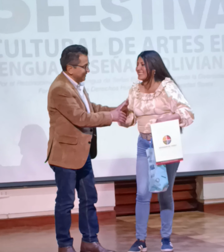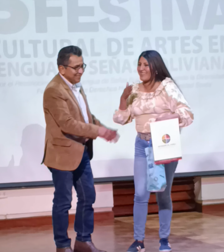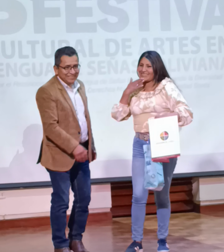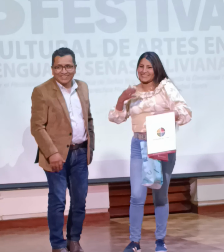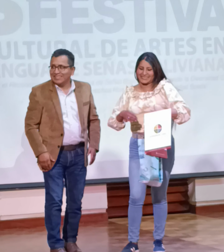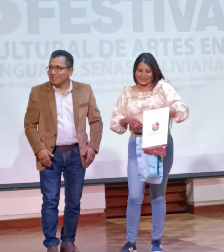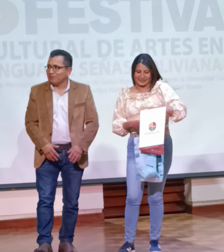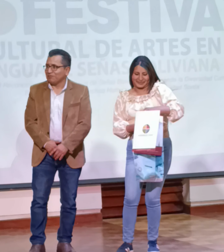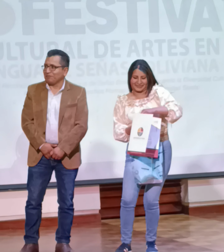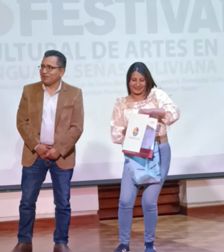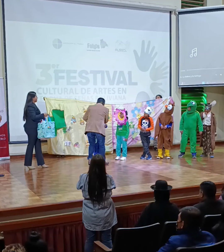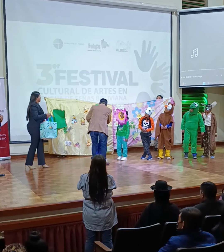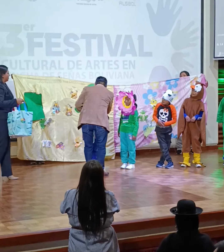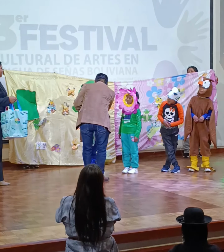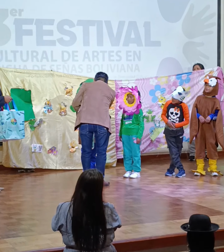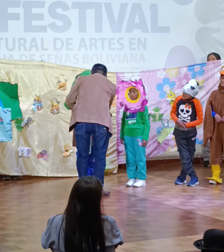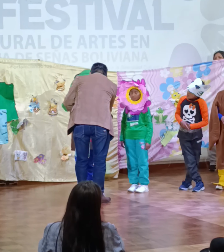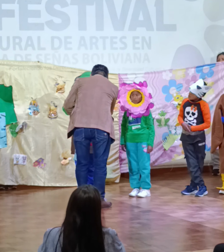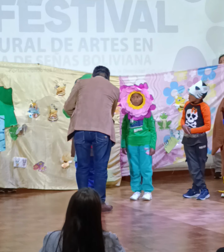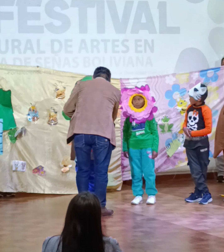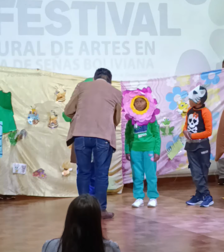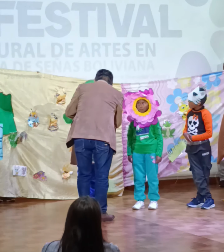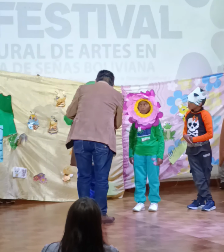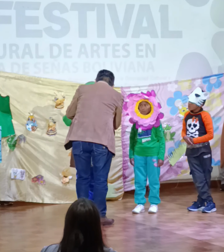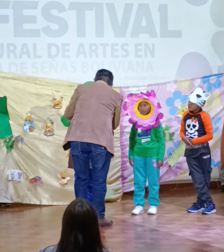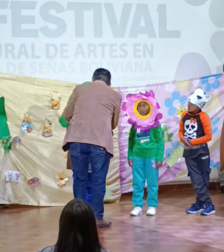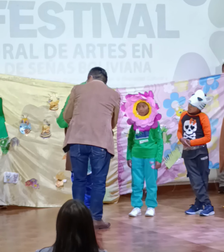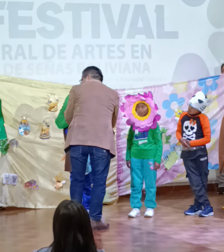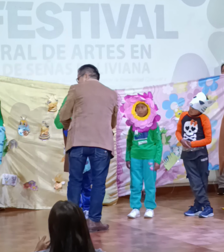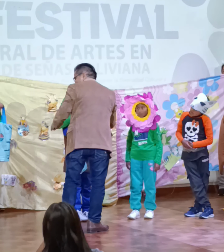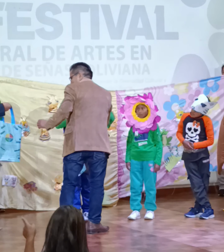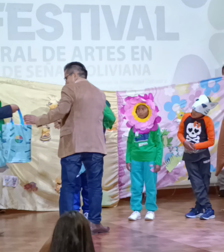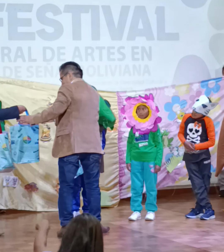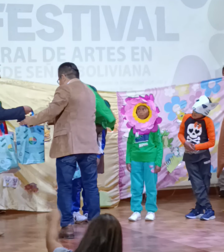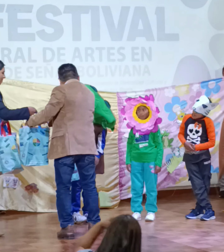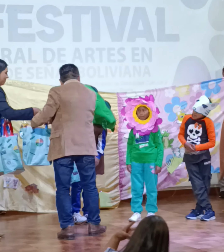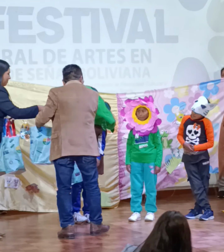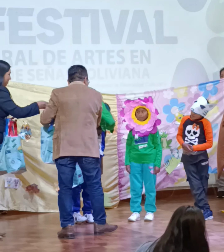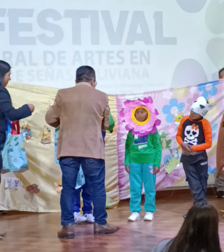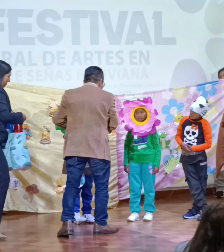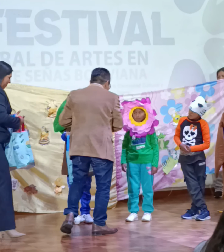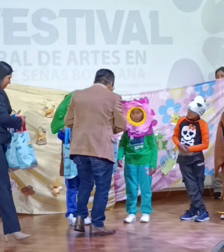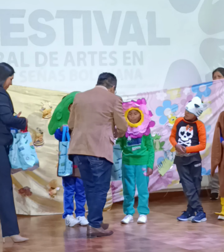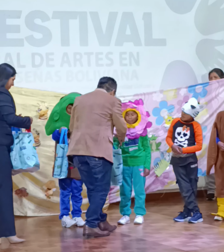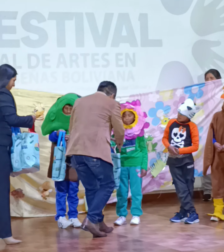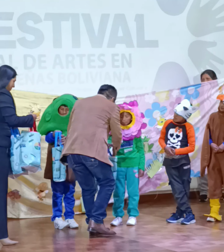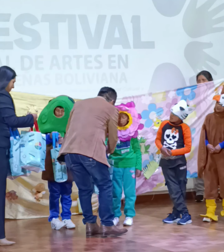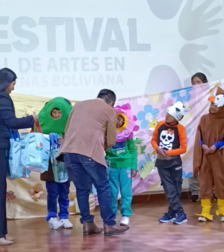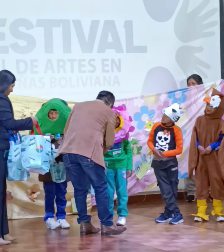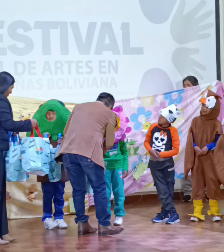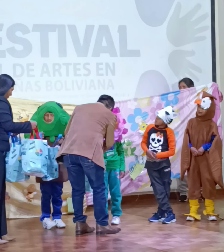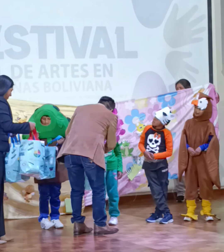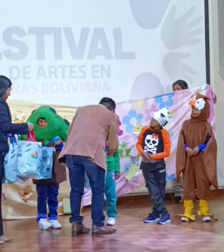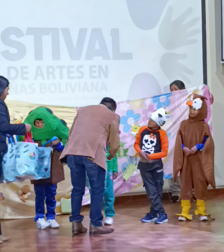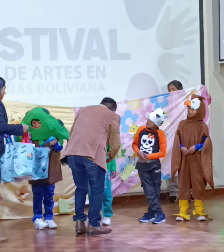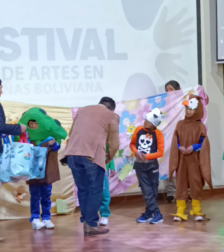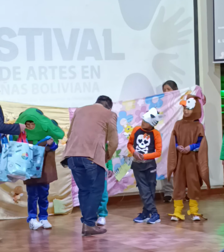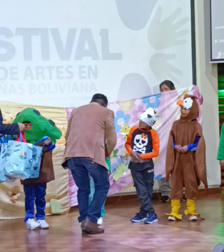está tramitando en el Senado de la Asamblea Legislativa Plurinacional. Hace unas semanas se ha realizado el festival a nivel